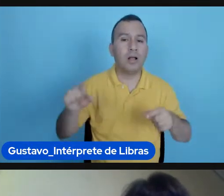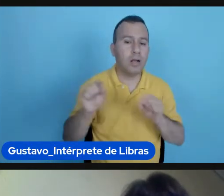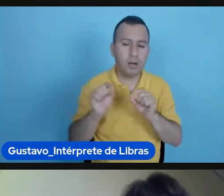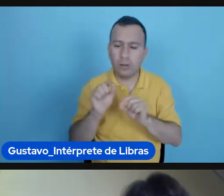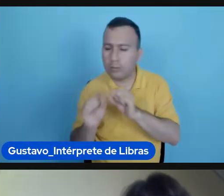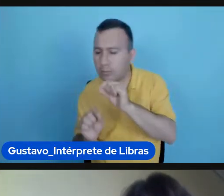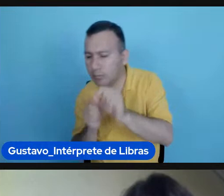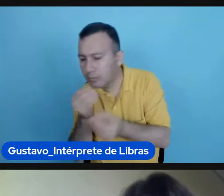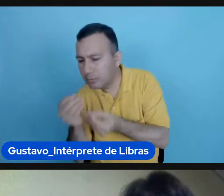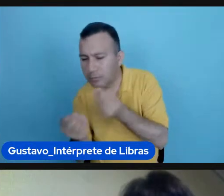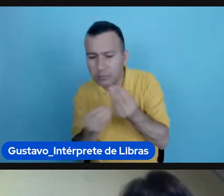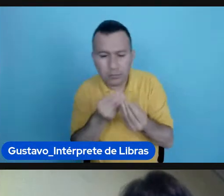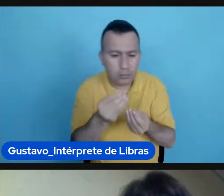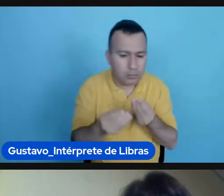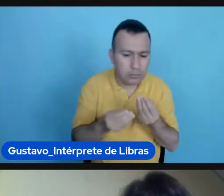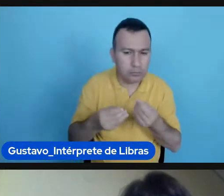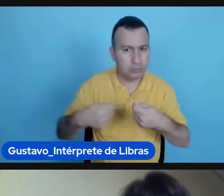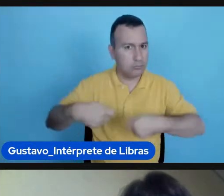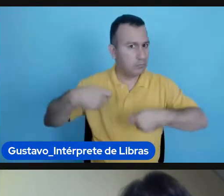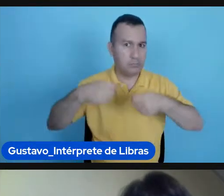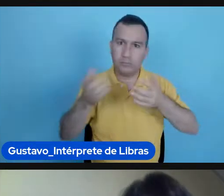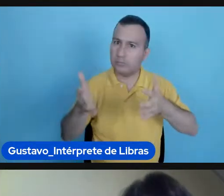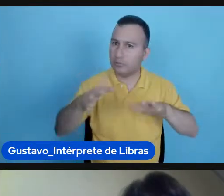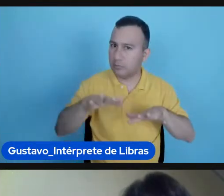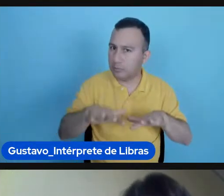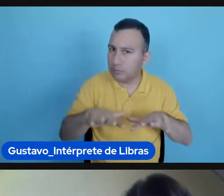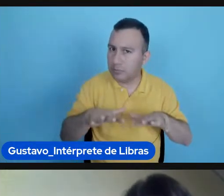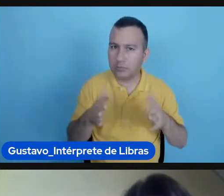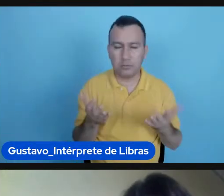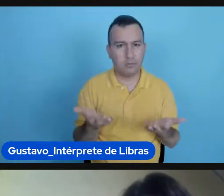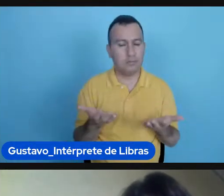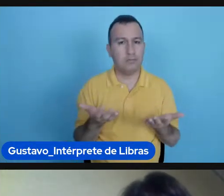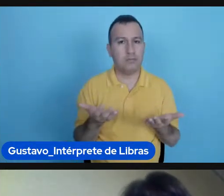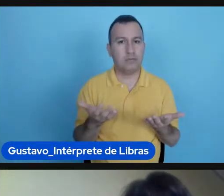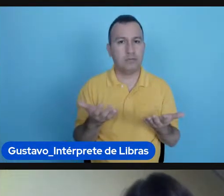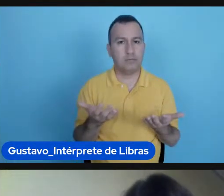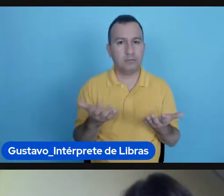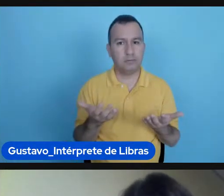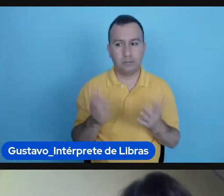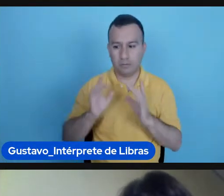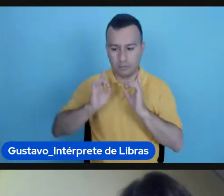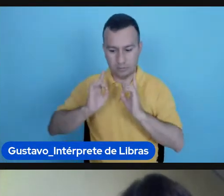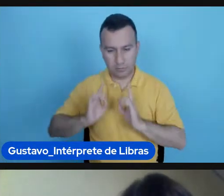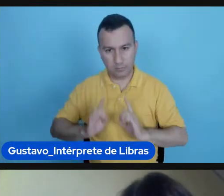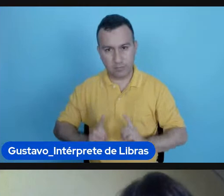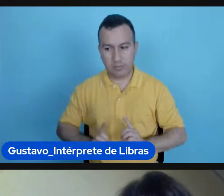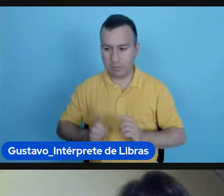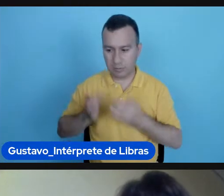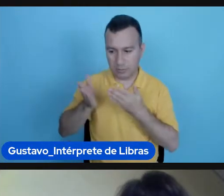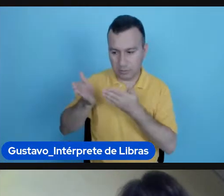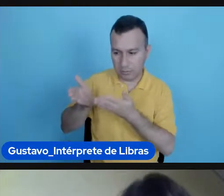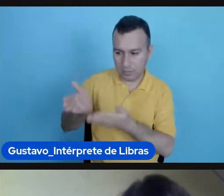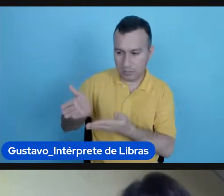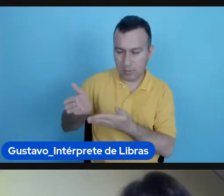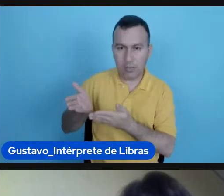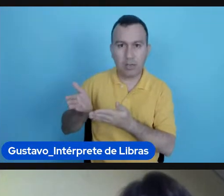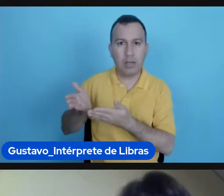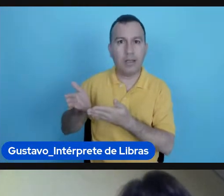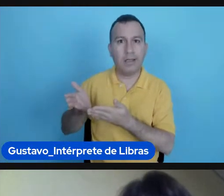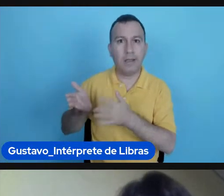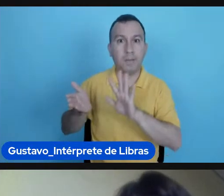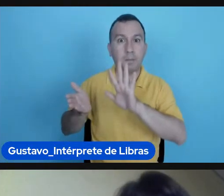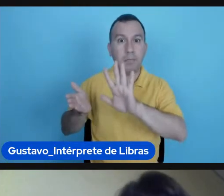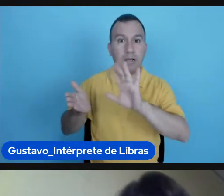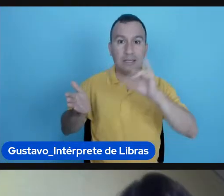e para a gente considerar essa visão social da deficiência quando a gente vai entender que somos mais deficientes quando a gente não